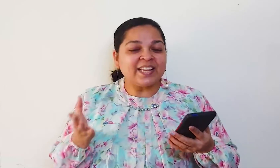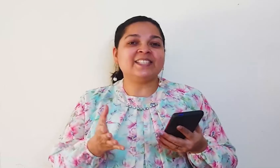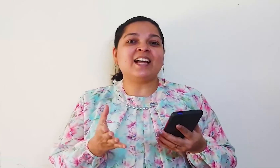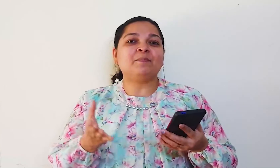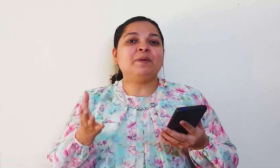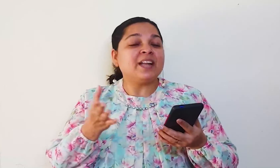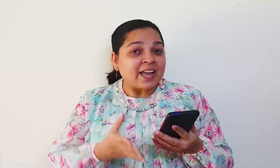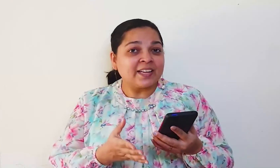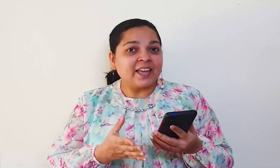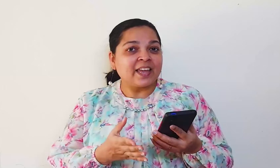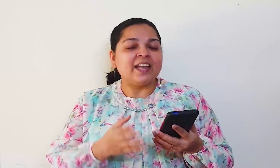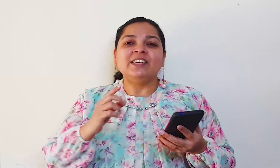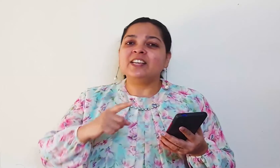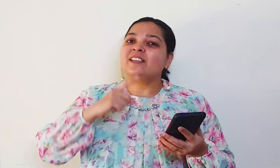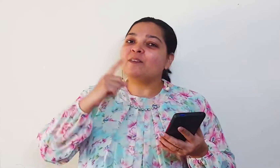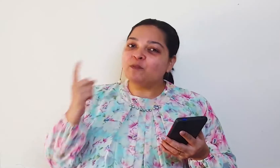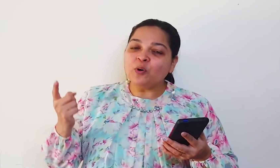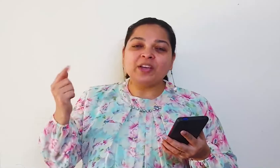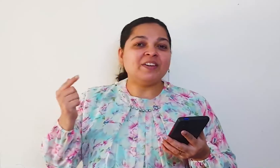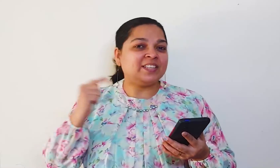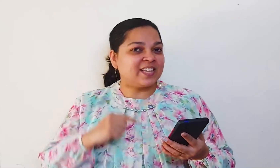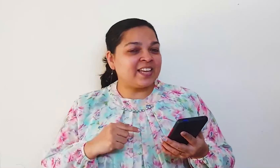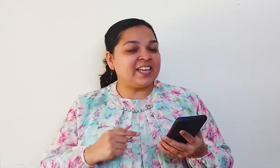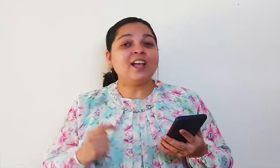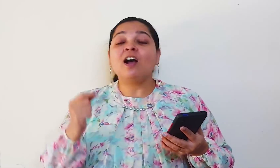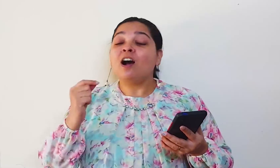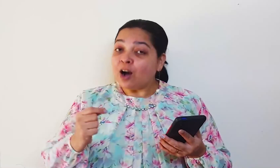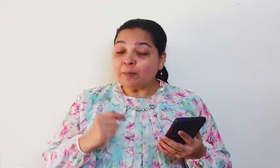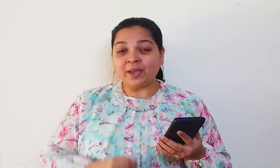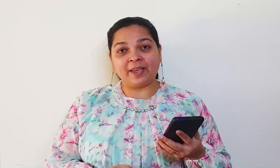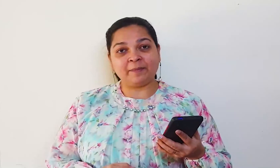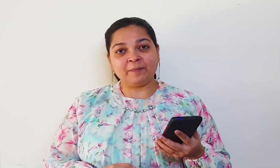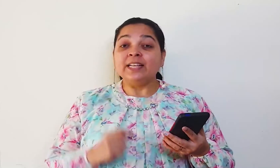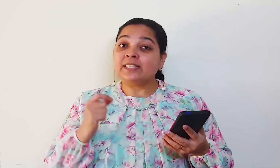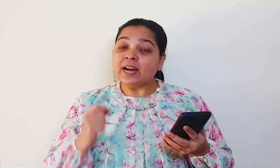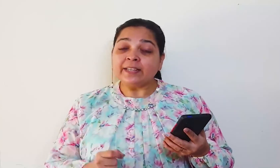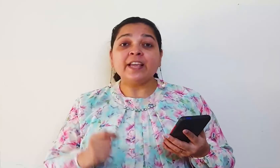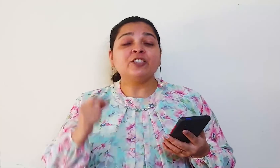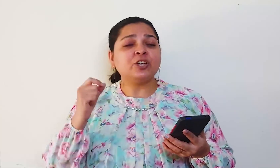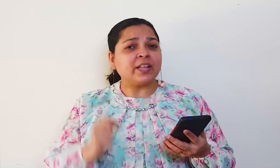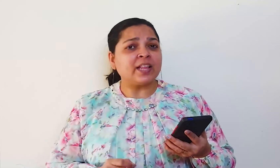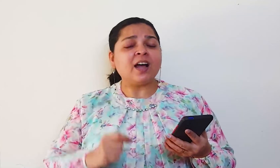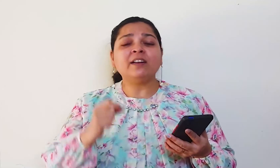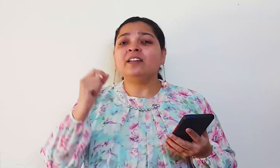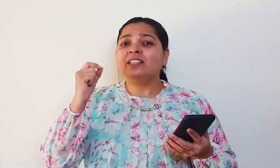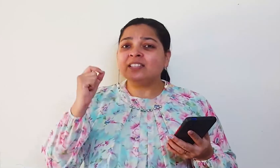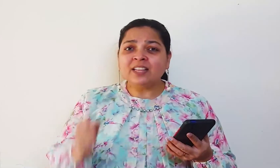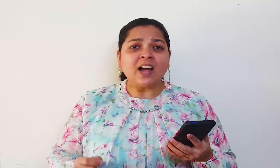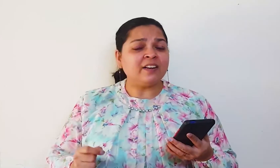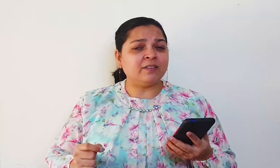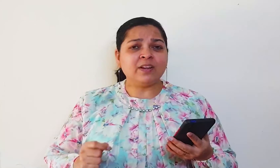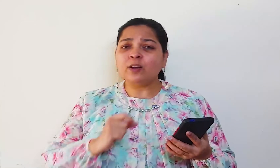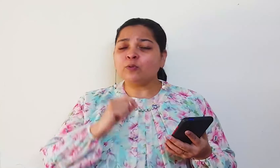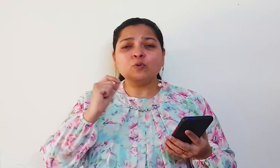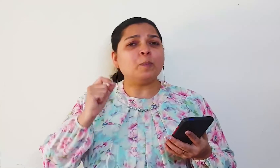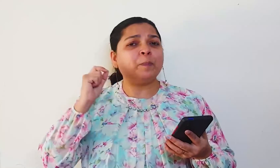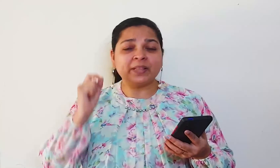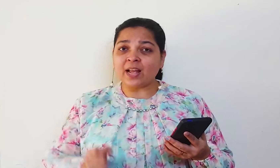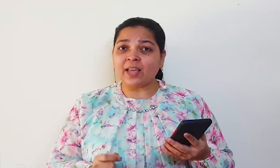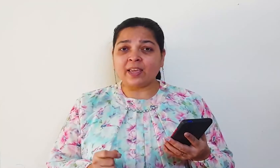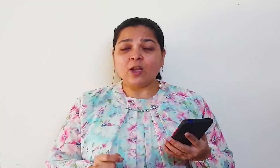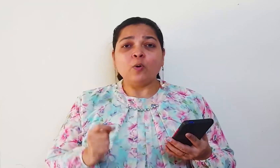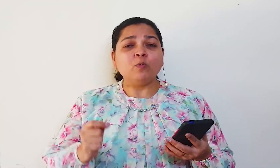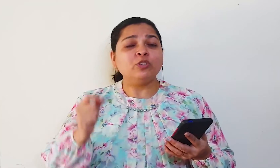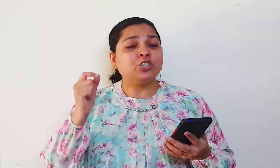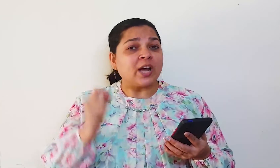अधिकार छ भनेर। परिस्थिति जस्तो सुकै होस्, हामीले शैतान दुष्टलाई हाम्रो जीवनबाट हाम्रो परिस्थितिबाट निकाल्न